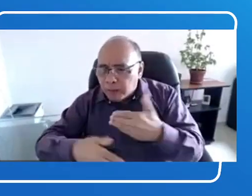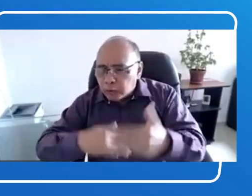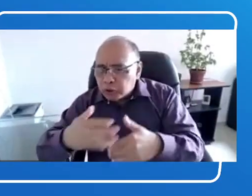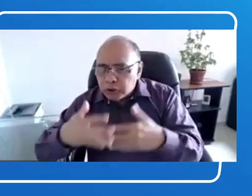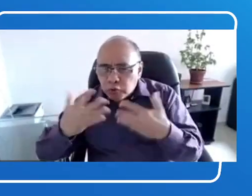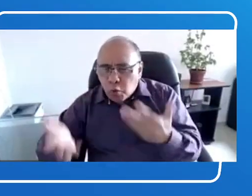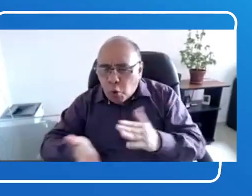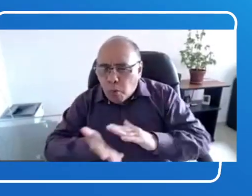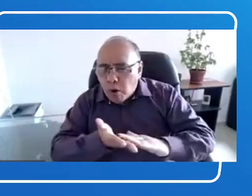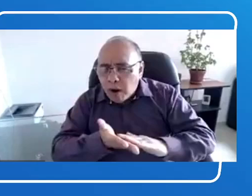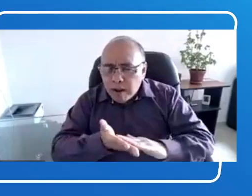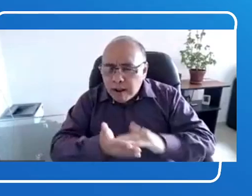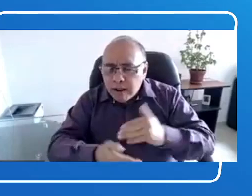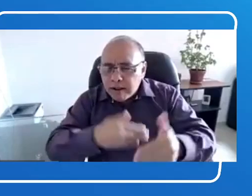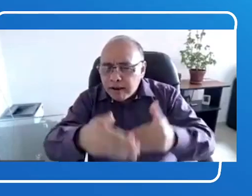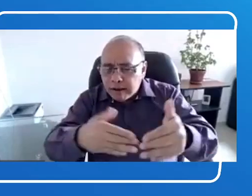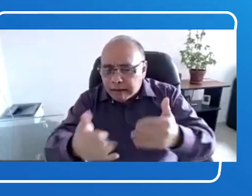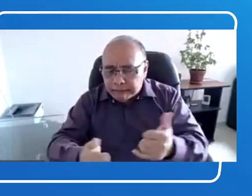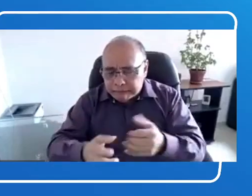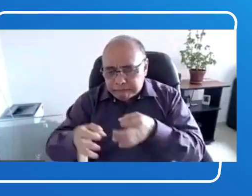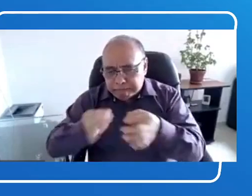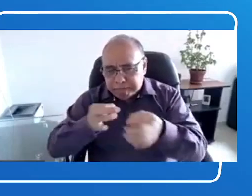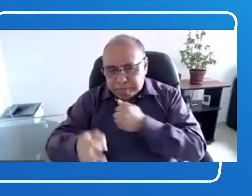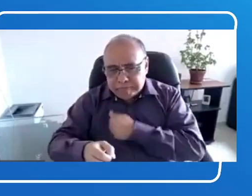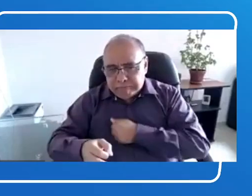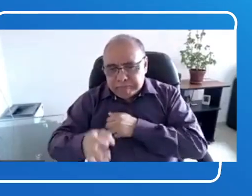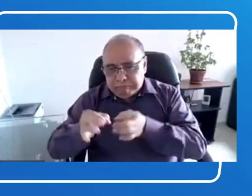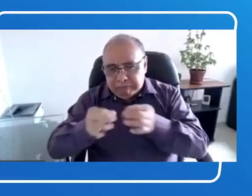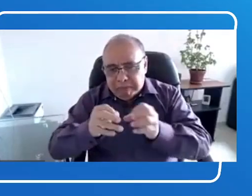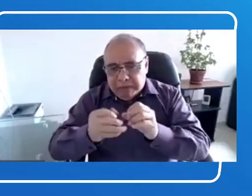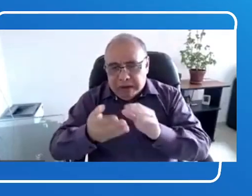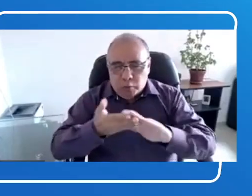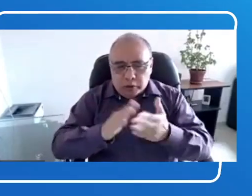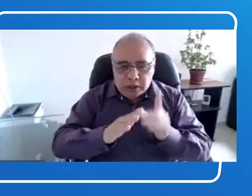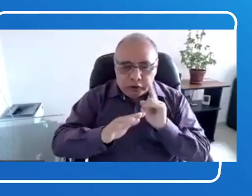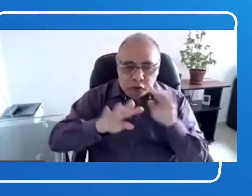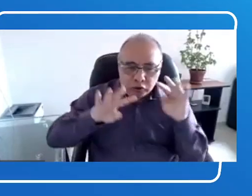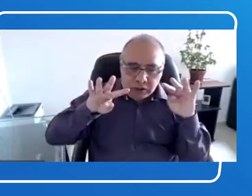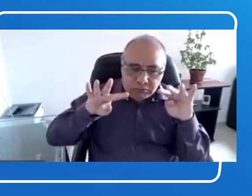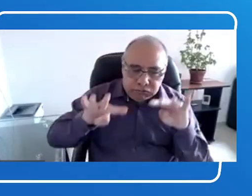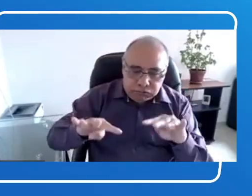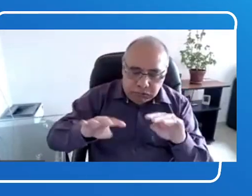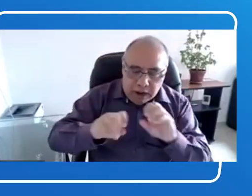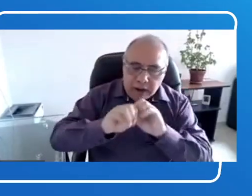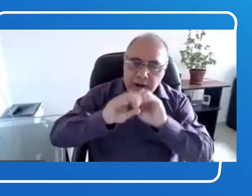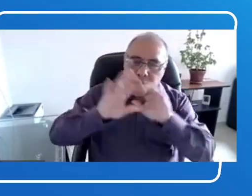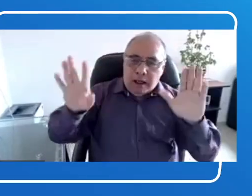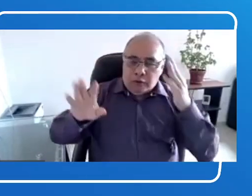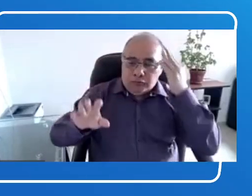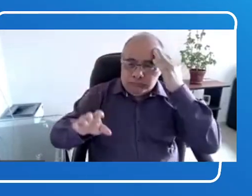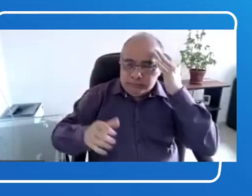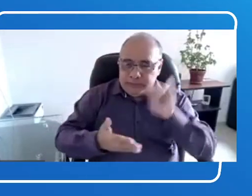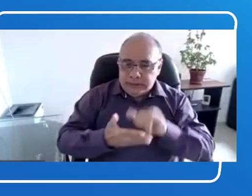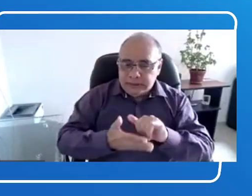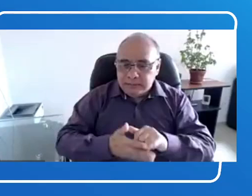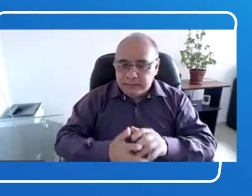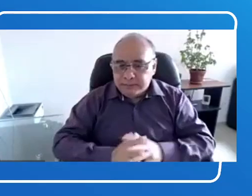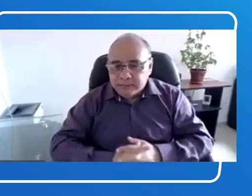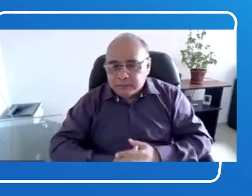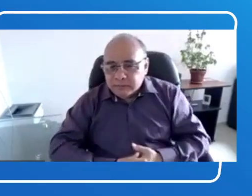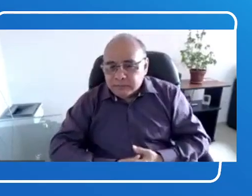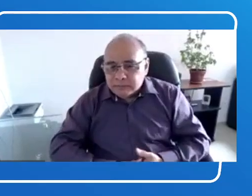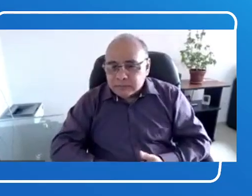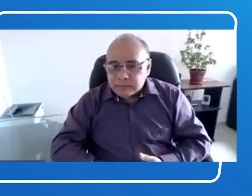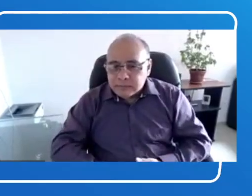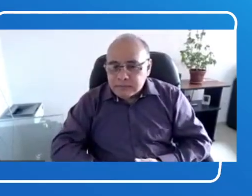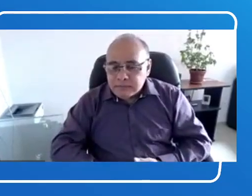sabemos que hay diferentes candidatos, pero ¿cómo es para las personas sordas y qué se debe hacer? Que nos cuentes, por favor,